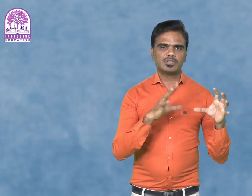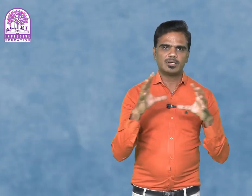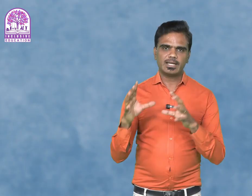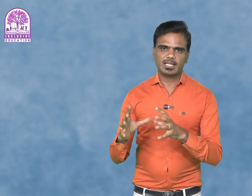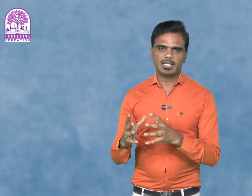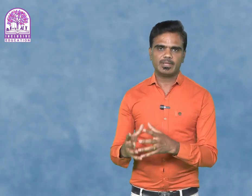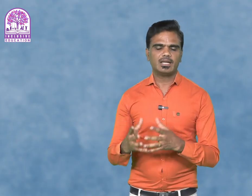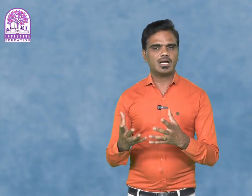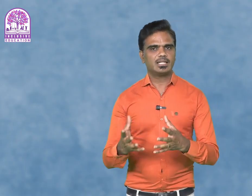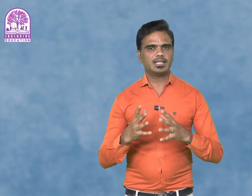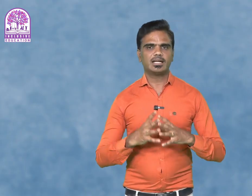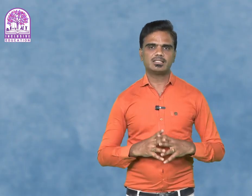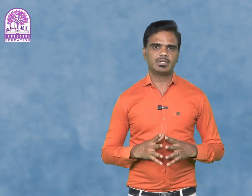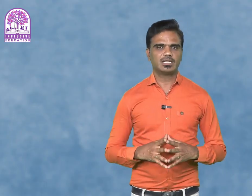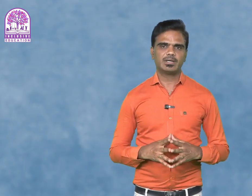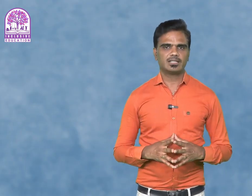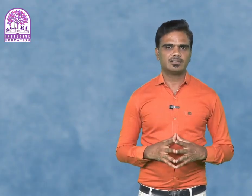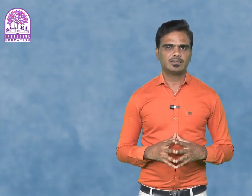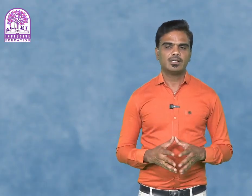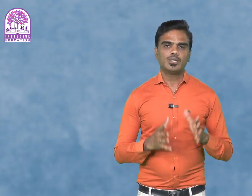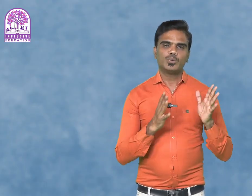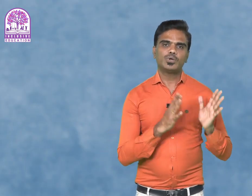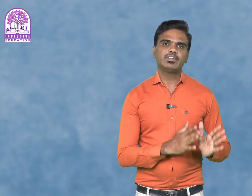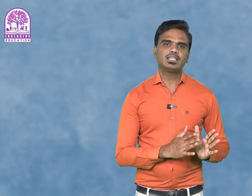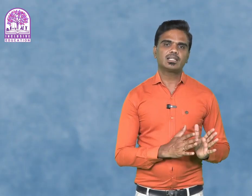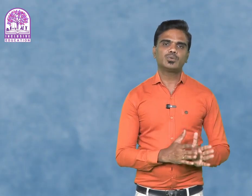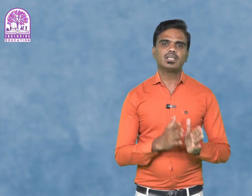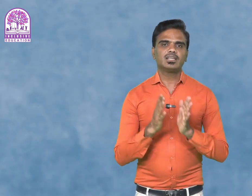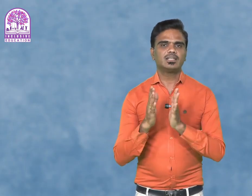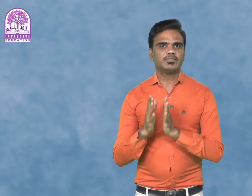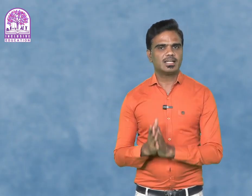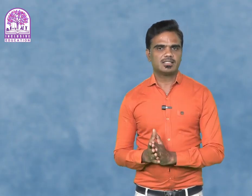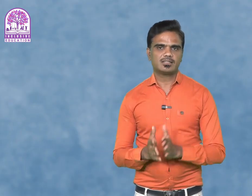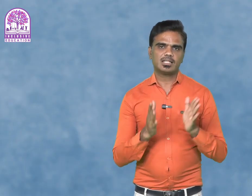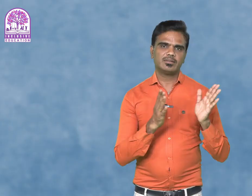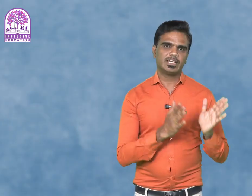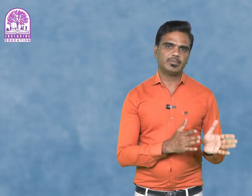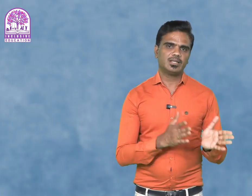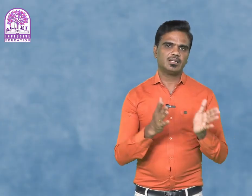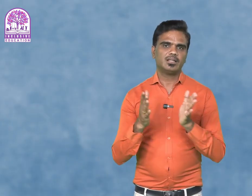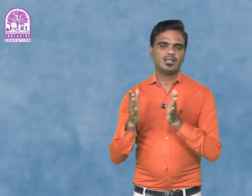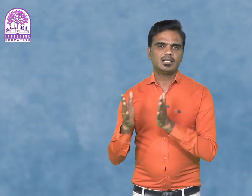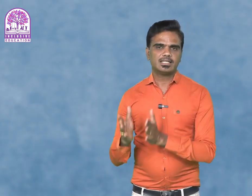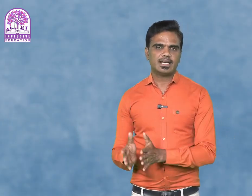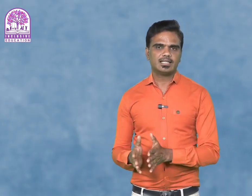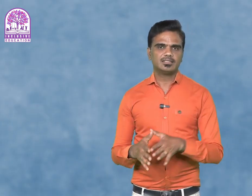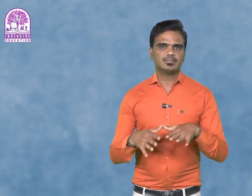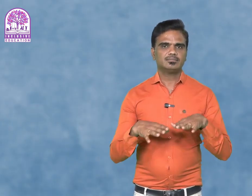எதாவது மாட்டிருக்கீங்க அப்படின்னா அது என்ன கலர்ஸ் அப்படிங்கிறத பாருங்கள். உங்கள் வீட்டில் இருக்கக்கூடிய ஃபர்னிச்சர்ஸ், அதாவது டேபிள், சேரு,